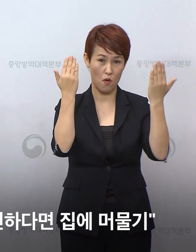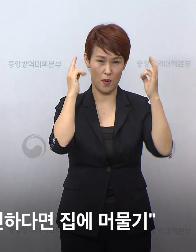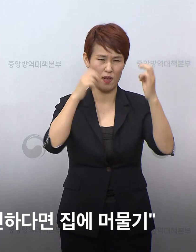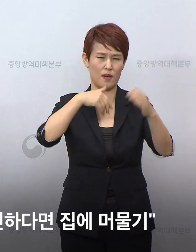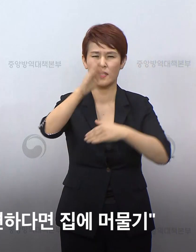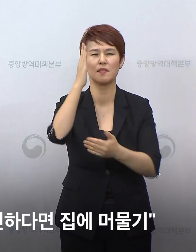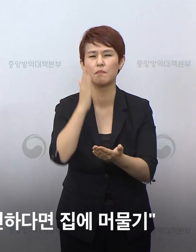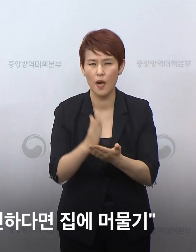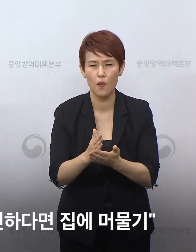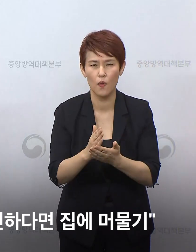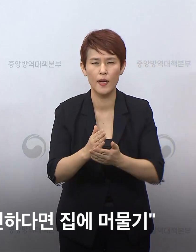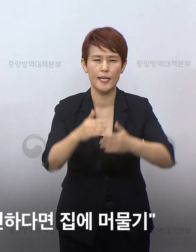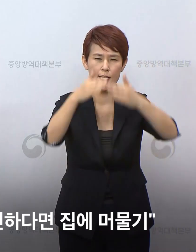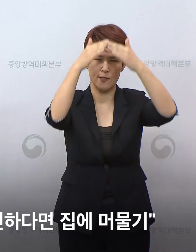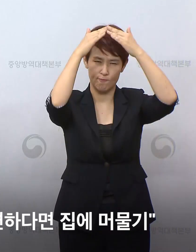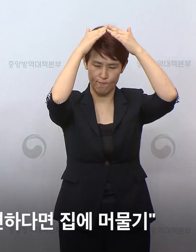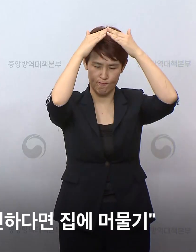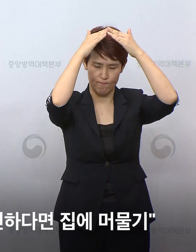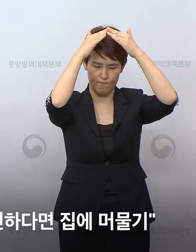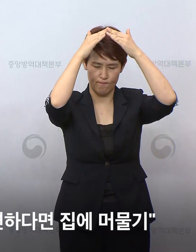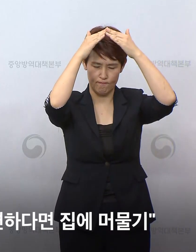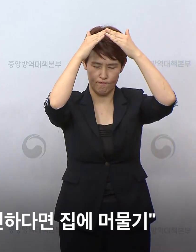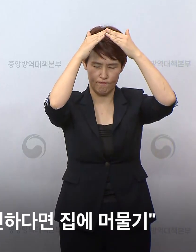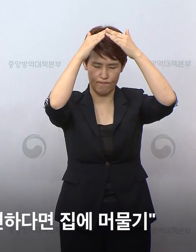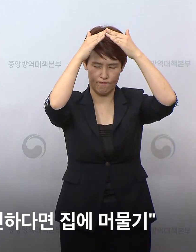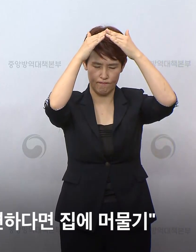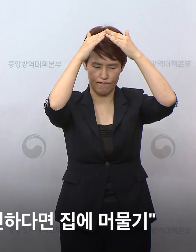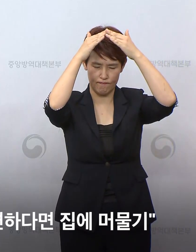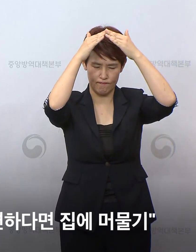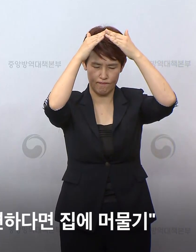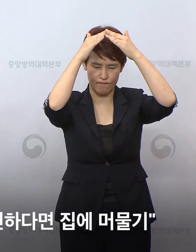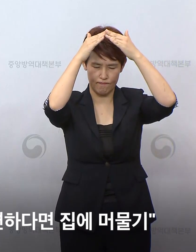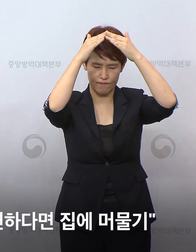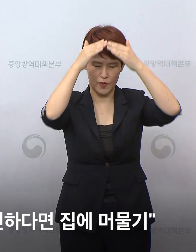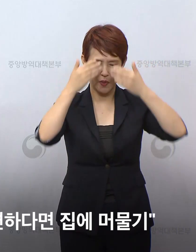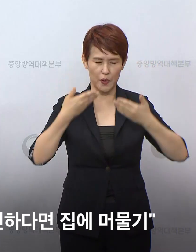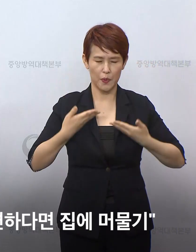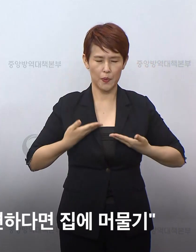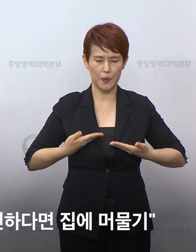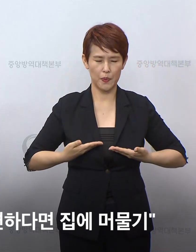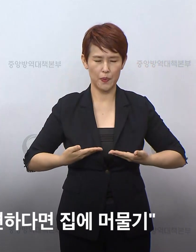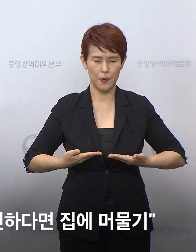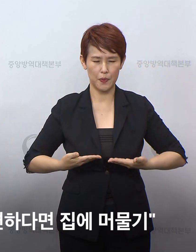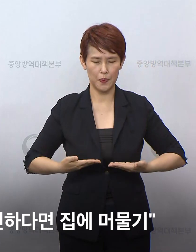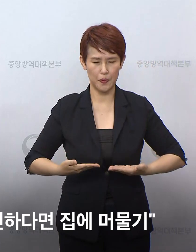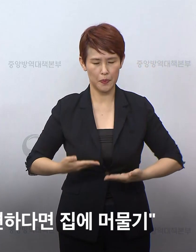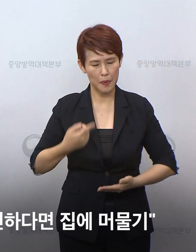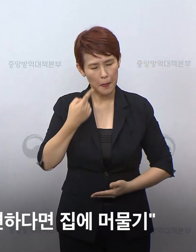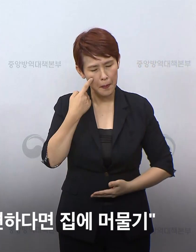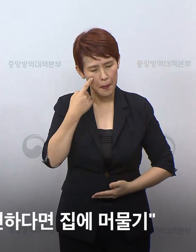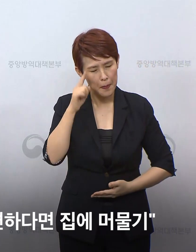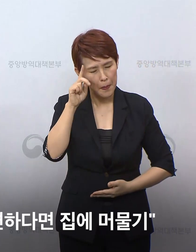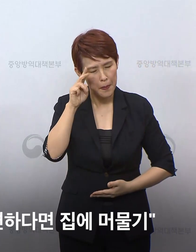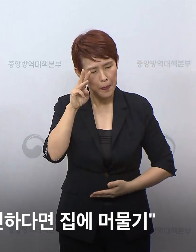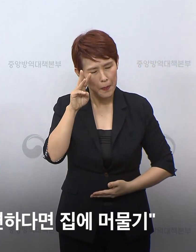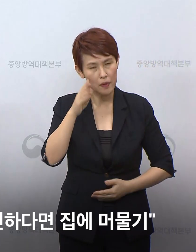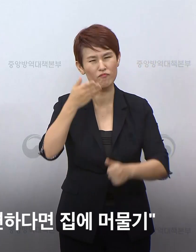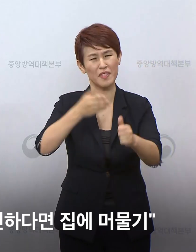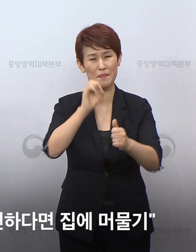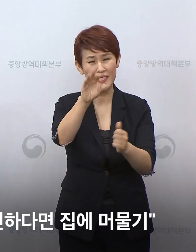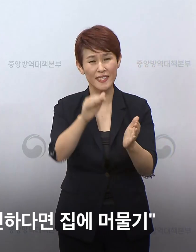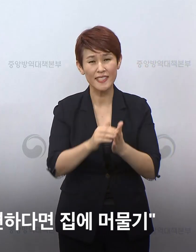학교를 가시지 않고 집에서 머무르면서 집에서의 어떤 요양이나 관찰을 하도록 권고를 드리는